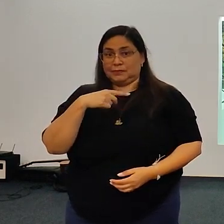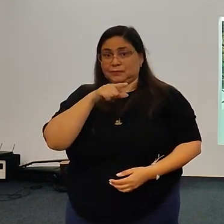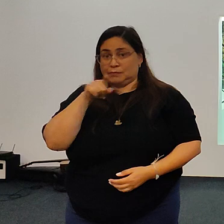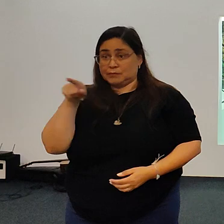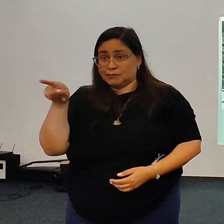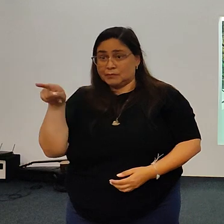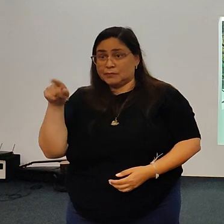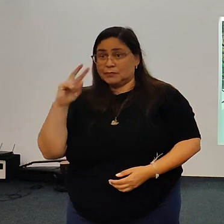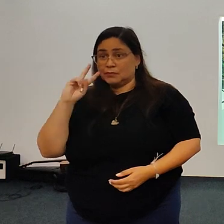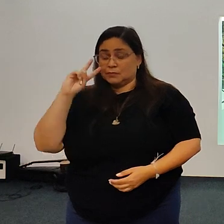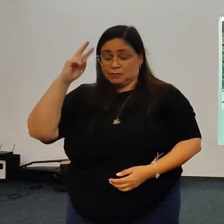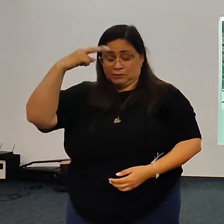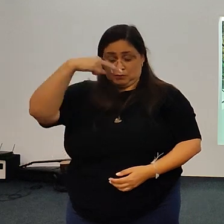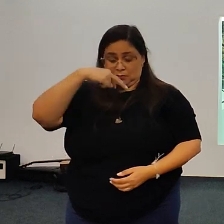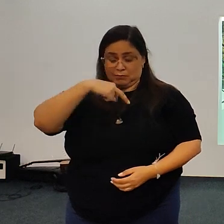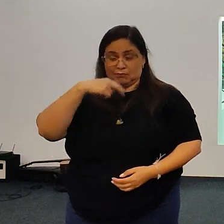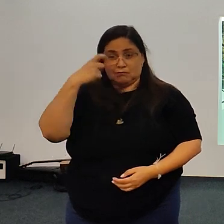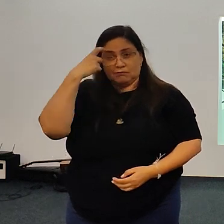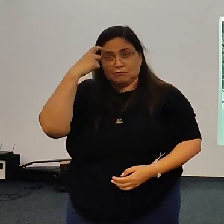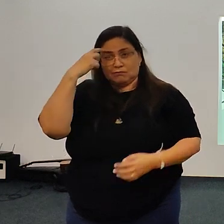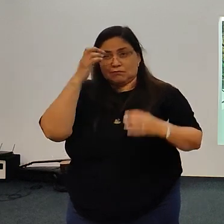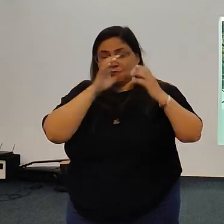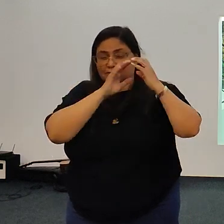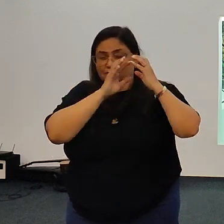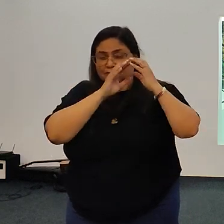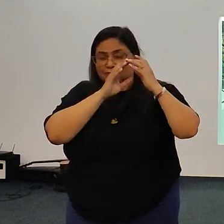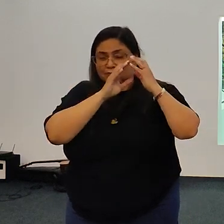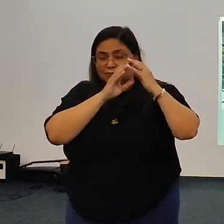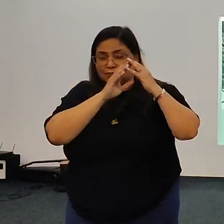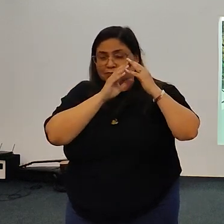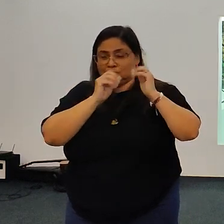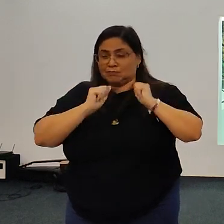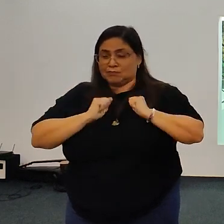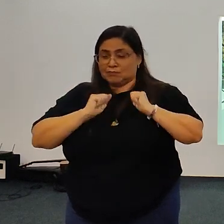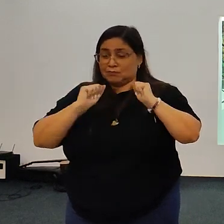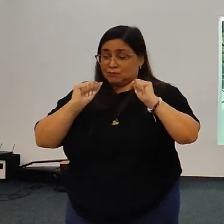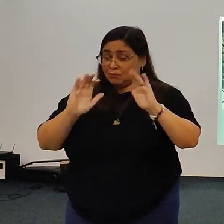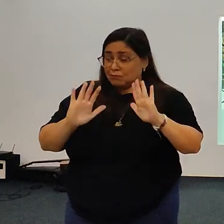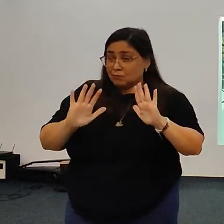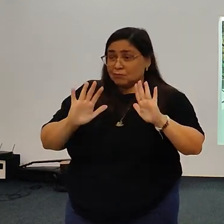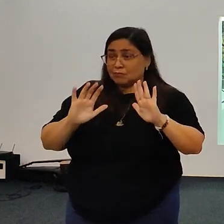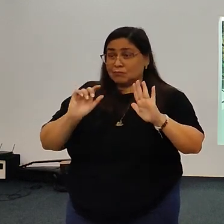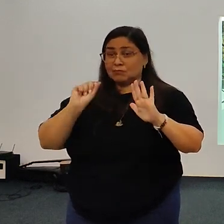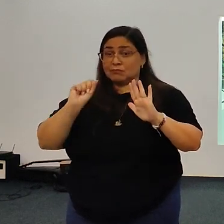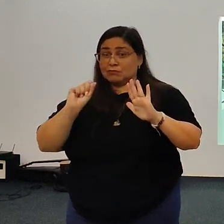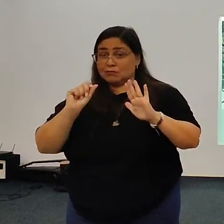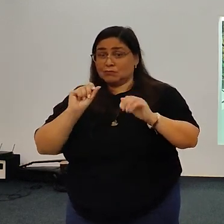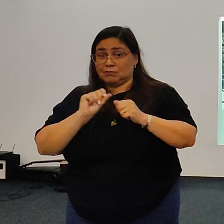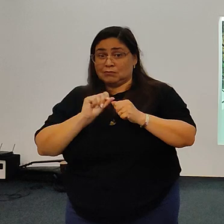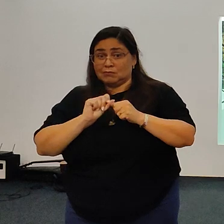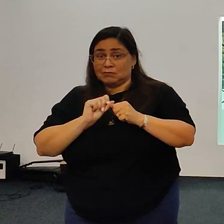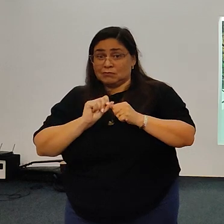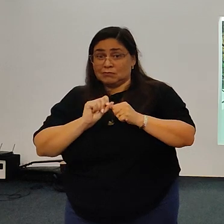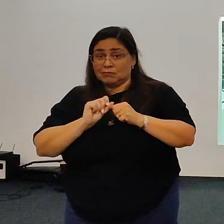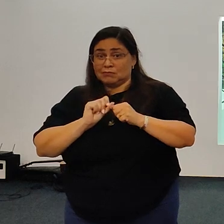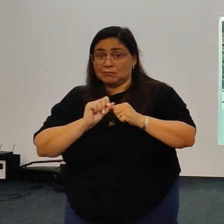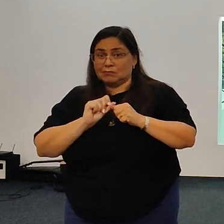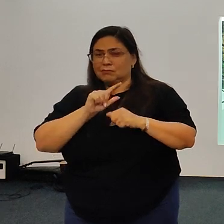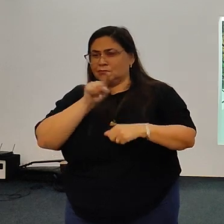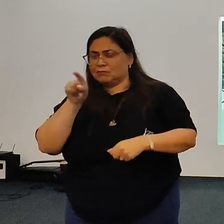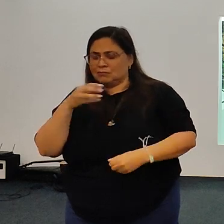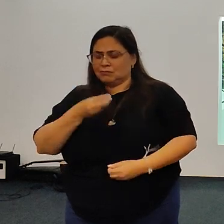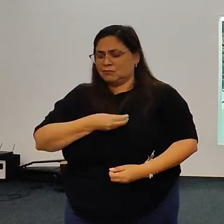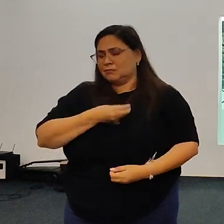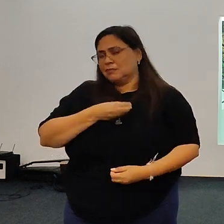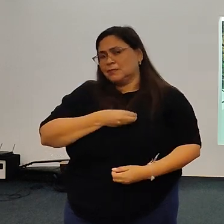Você olha para dentro de você e procura analisar as atitudes que você vem tendo? Será que você tem